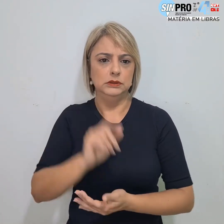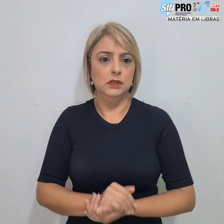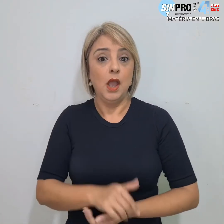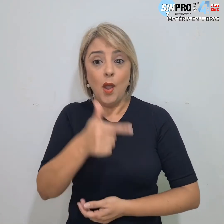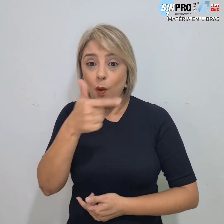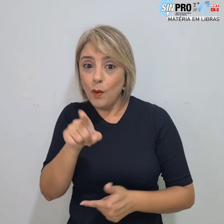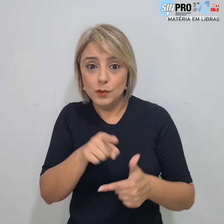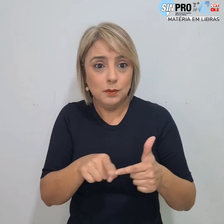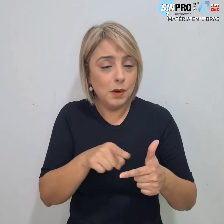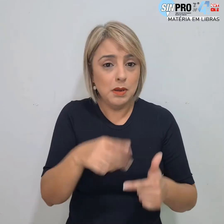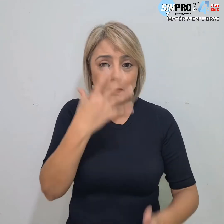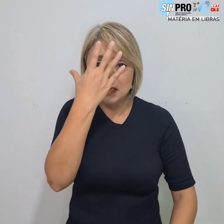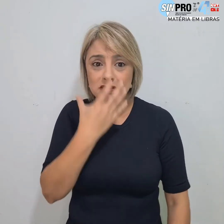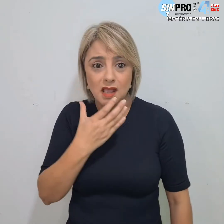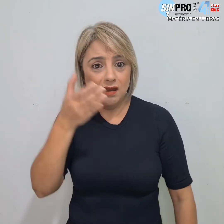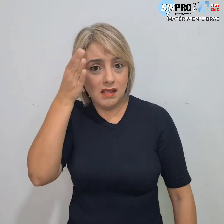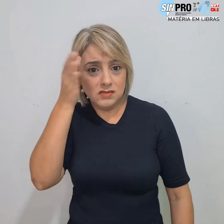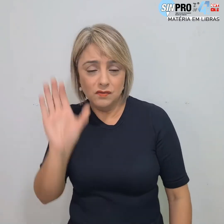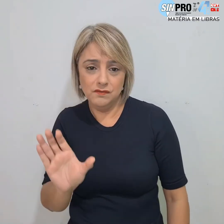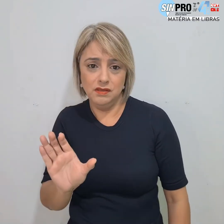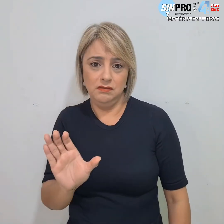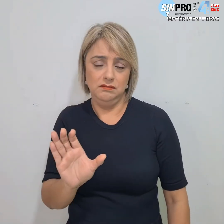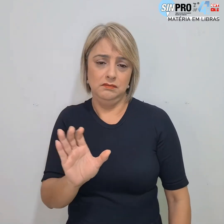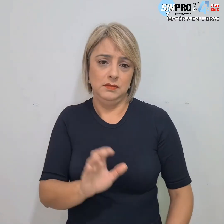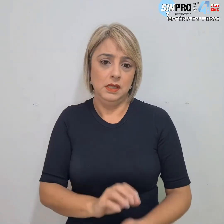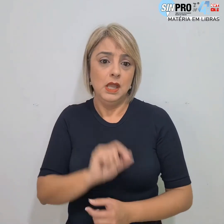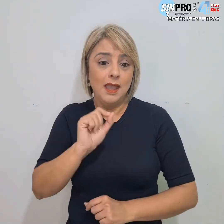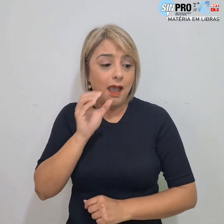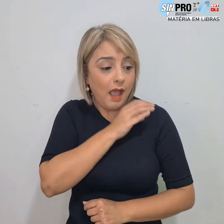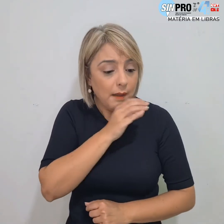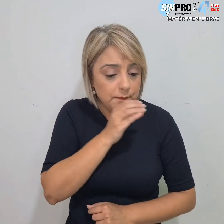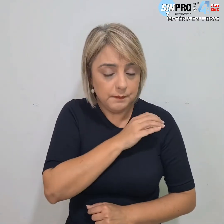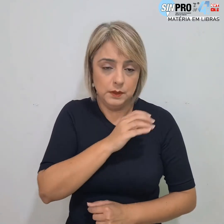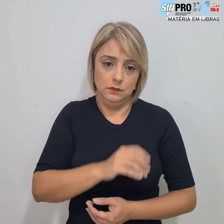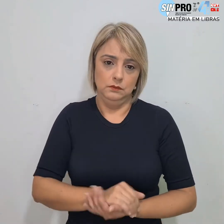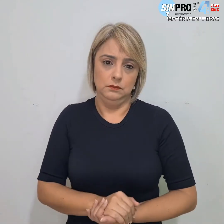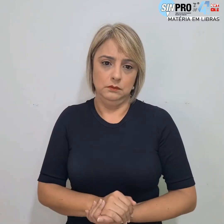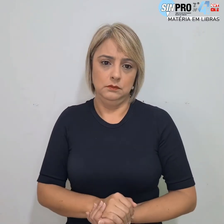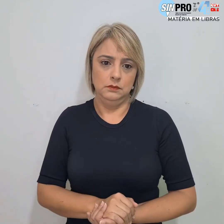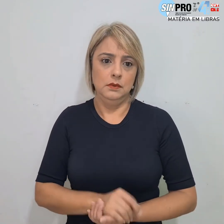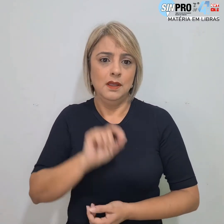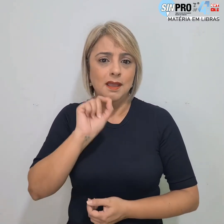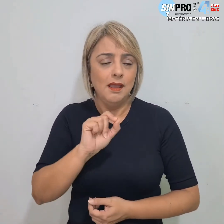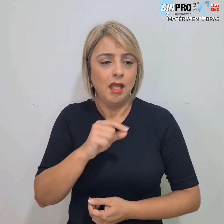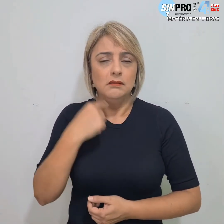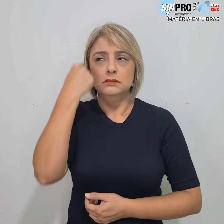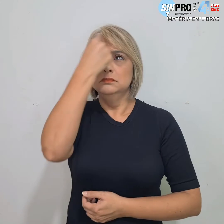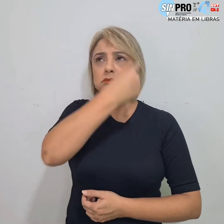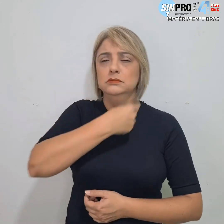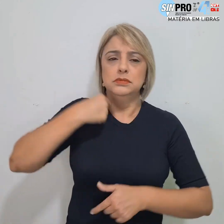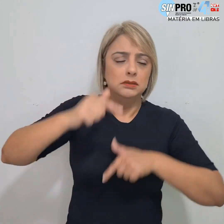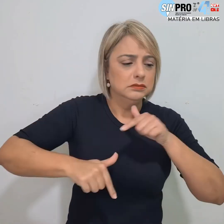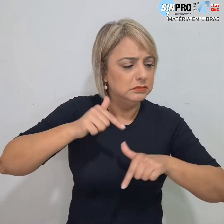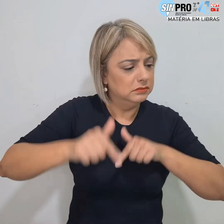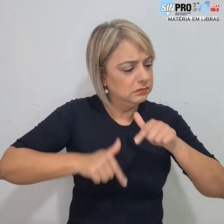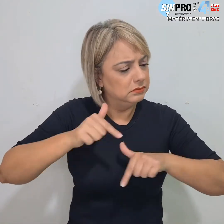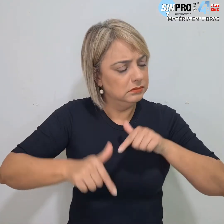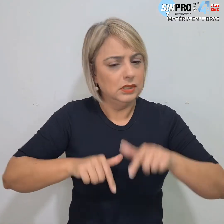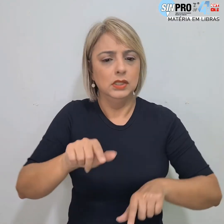Outro problema que precisa ser resolvido urgentemente é a jornada de trabalho da categoria.